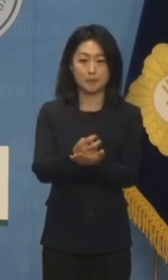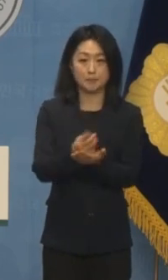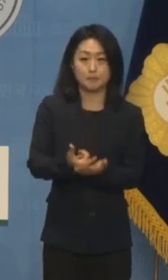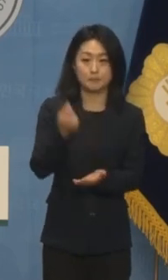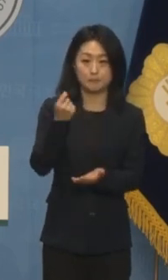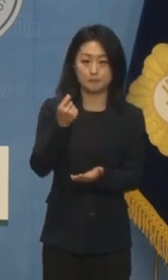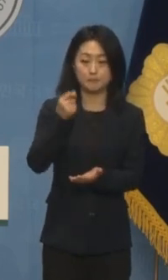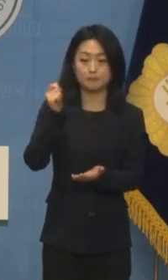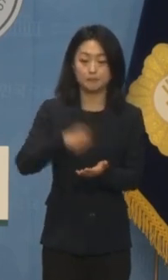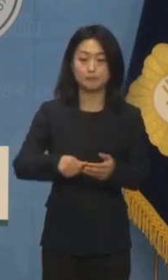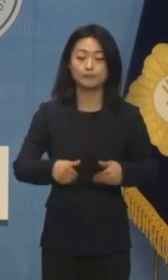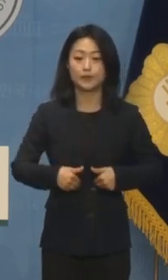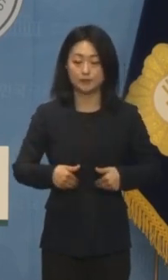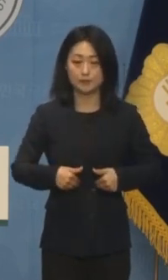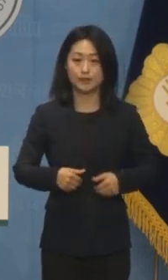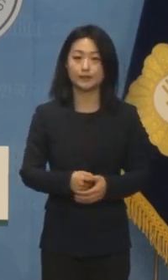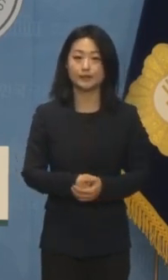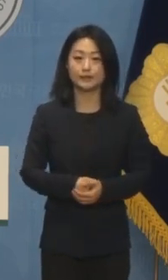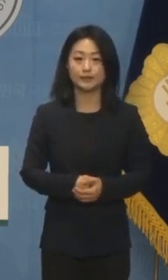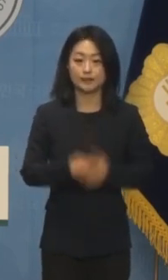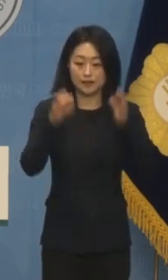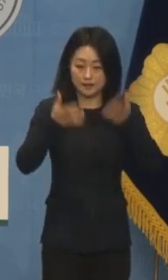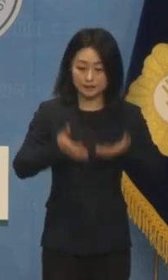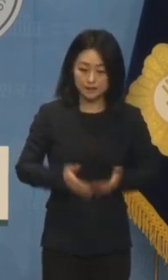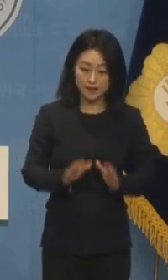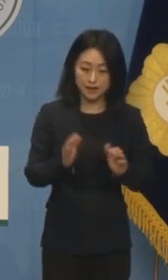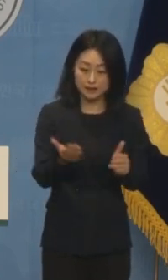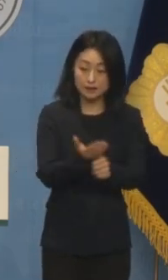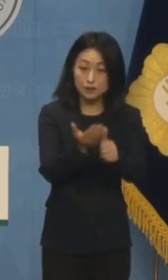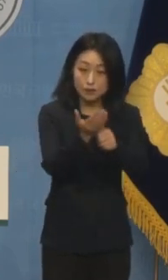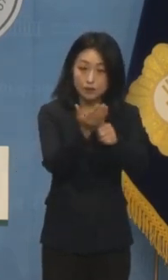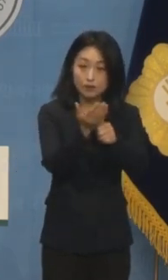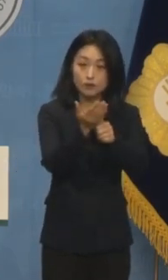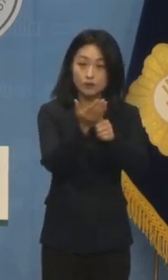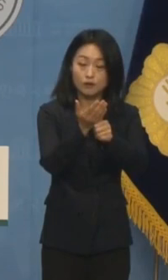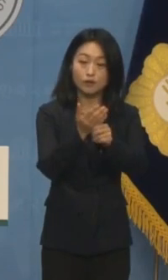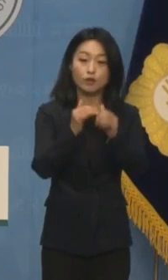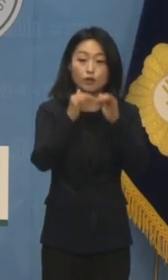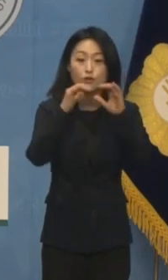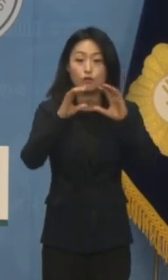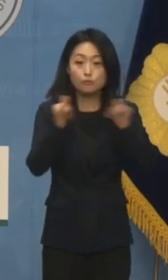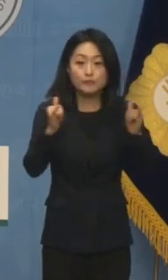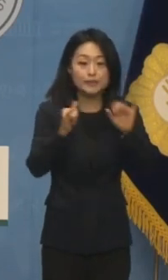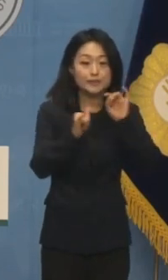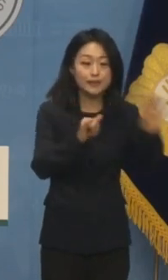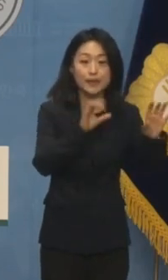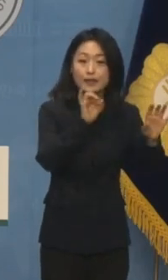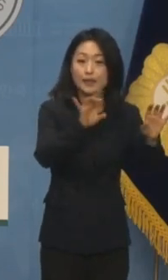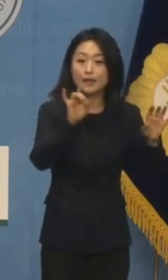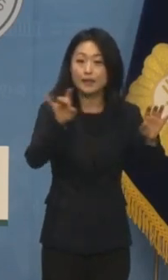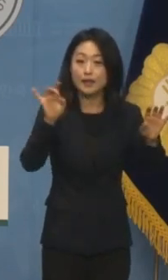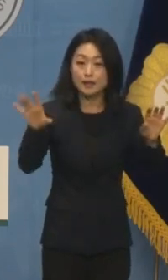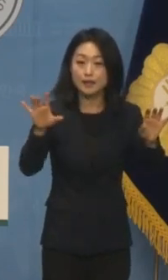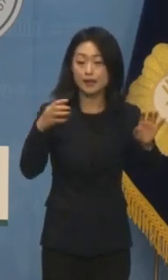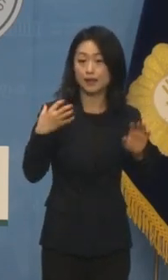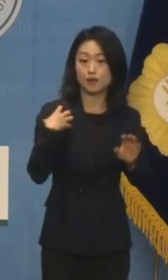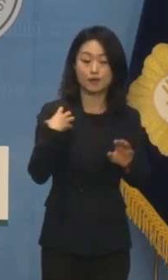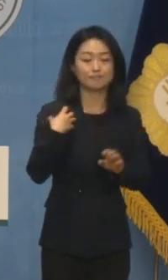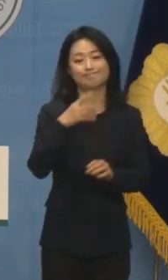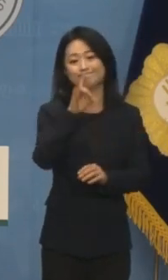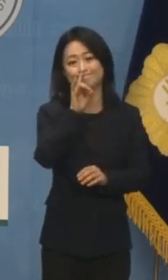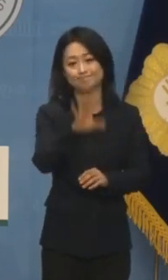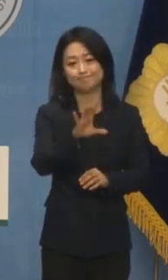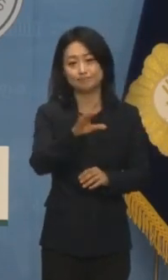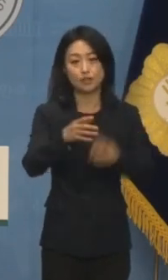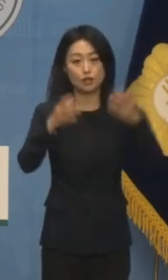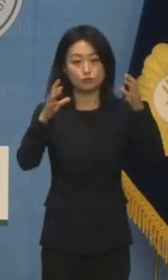필요합니다. 출생과 양육을 더 이상 국민 개개인의 책임으로 인식해서는 안 됩니다.